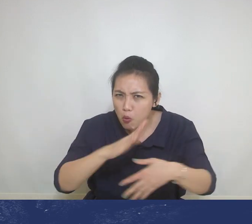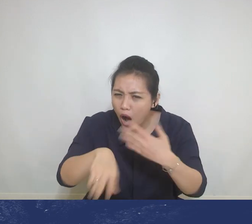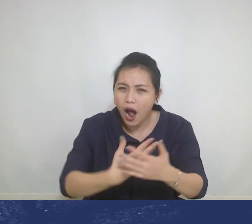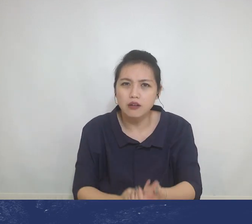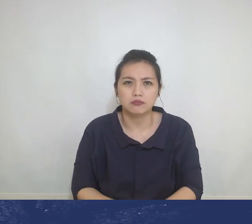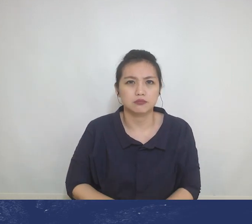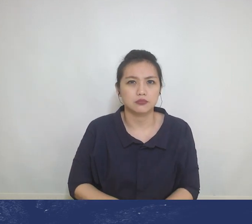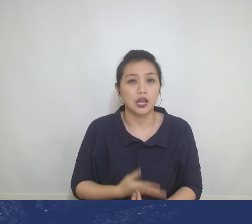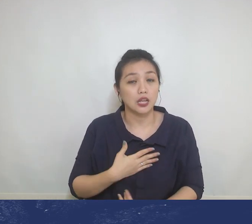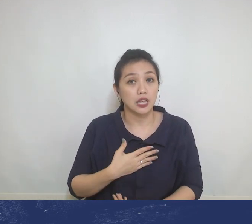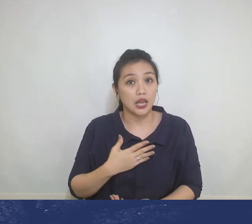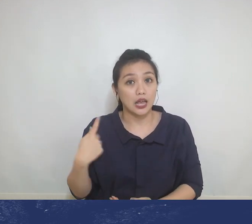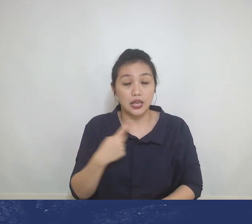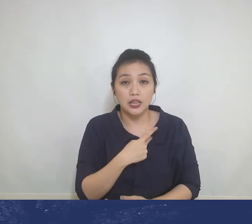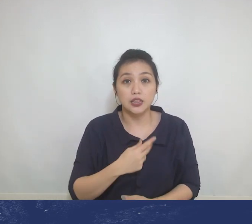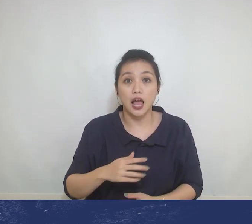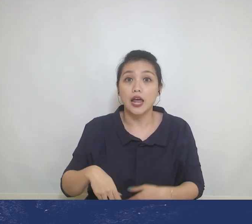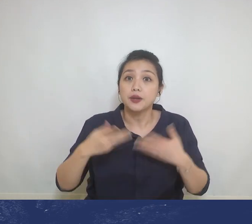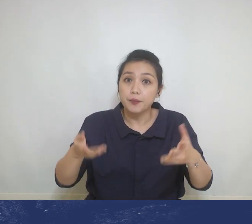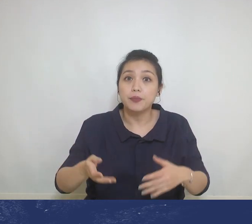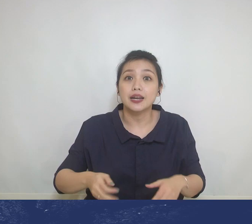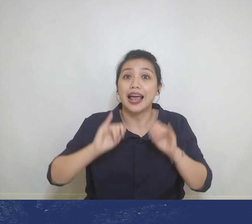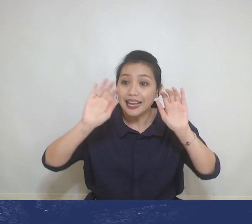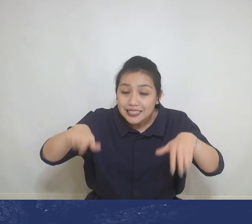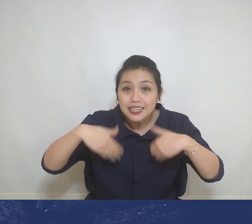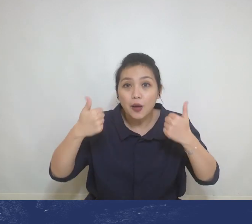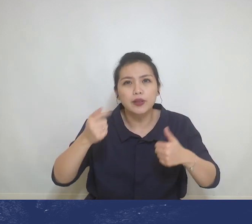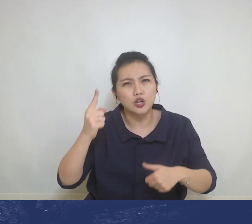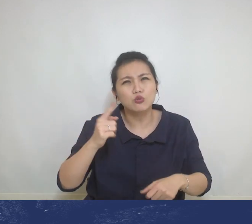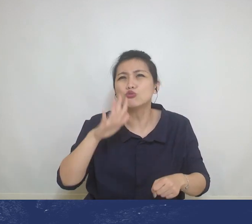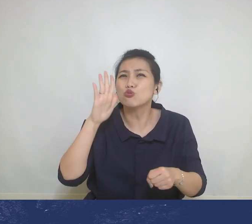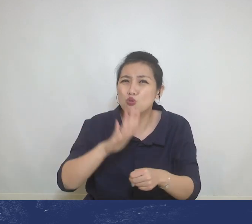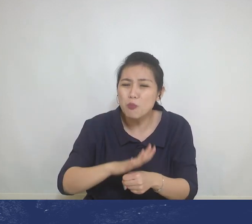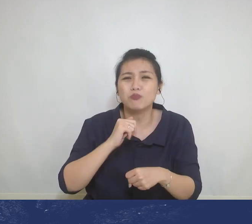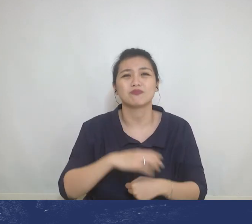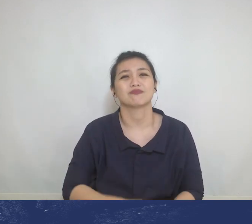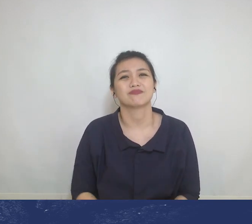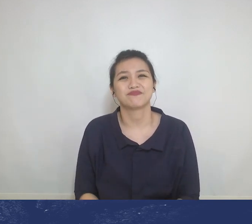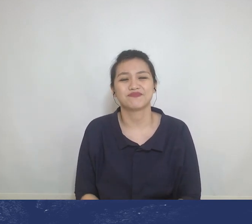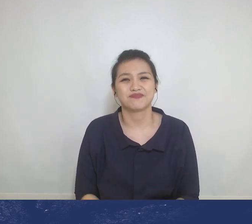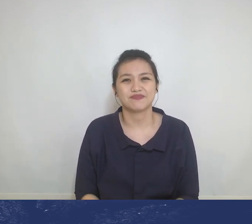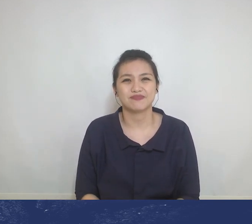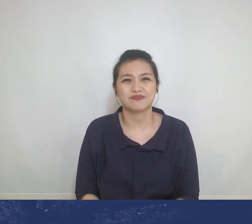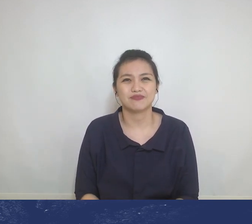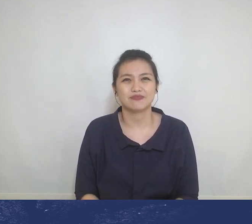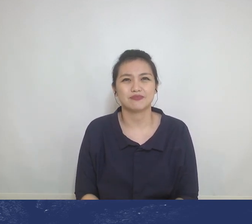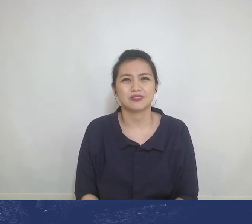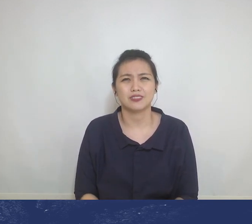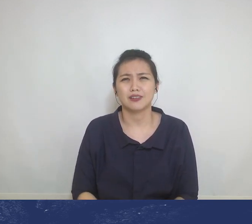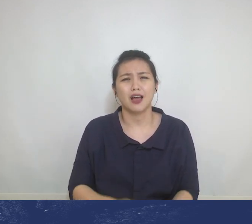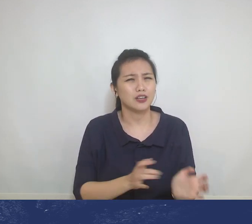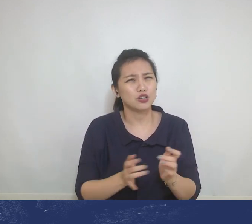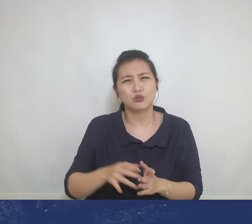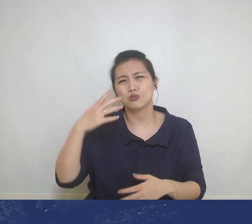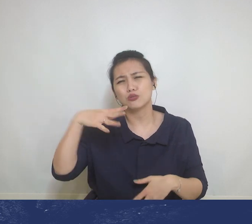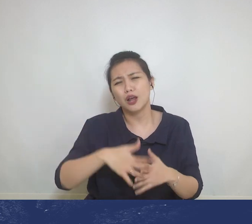ini enggak masuk neraka, aku ini sudah say thank you. Bapak itu sudah cukup membuktikan cintamu kepadaku waktu kau memberikan anakmu yang tunggal 2000 tahun yang lalu mati di